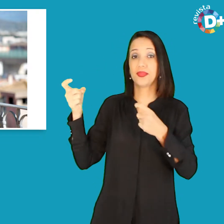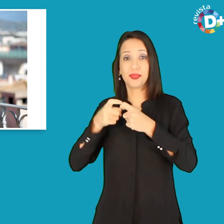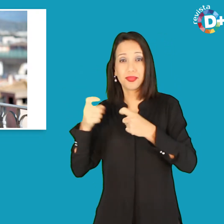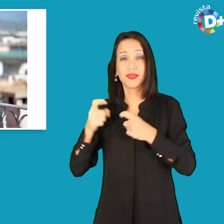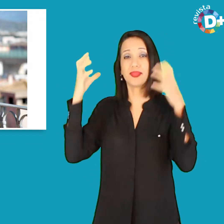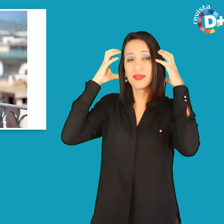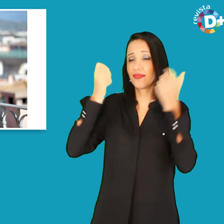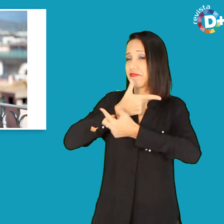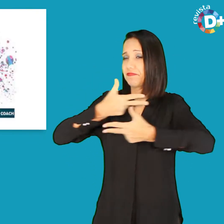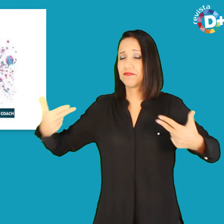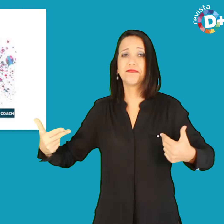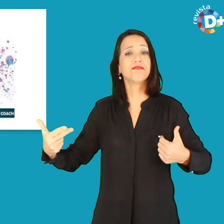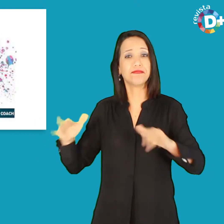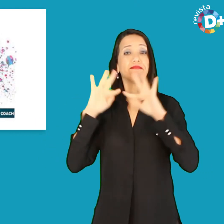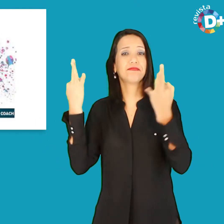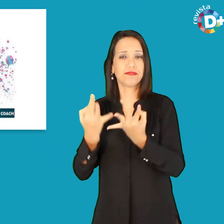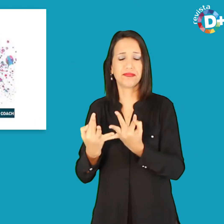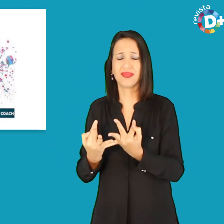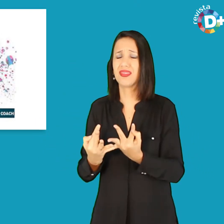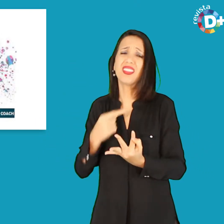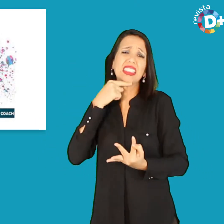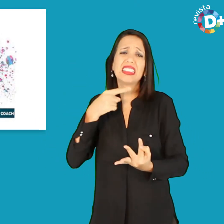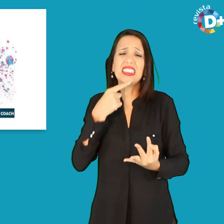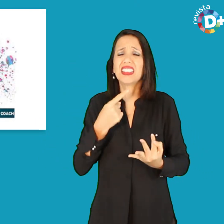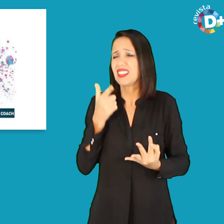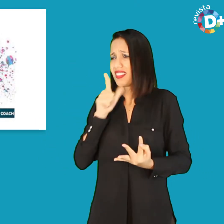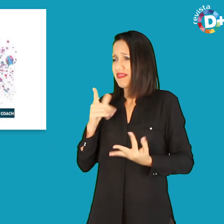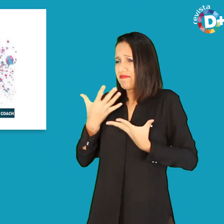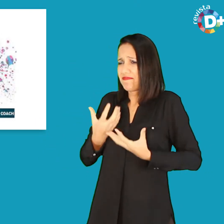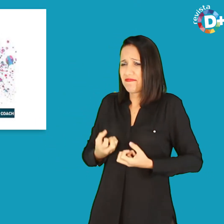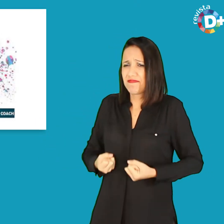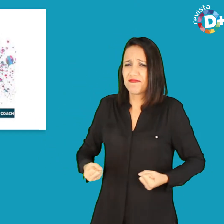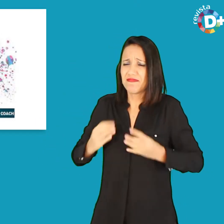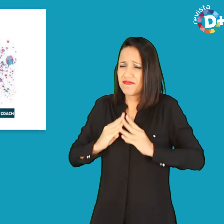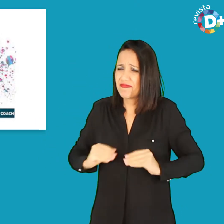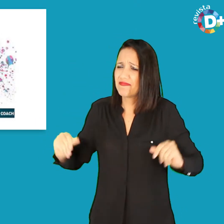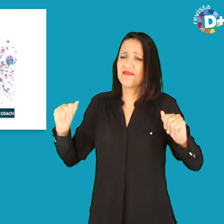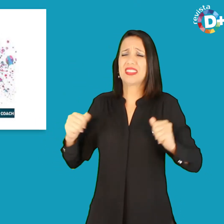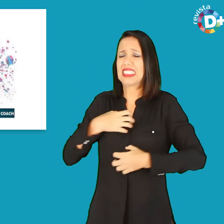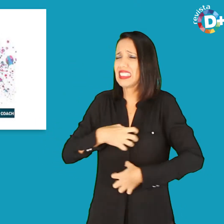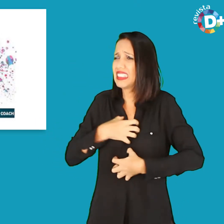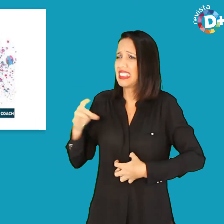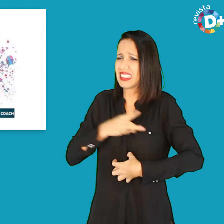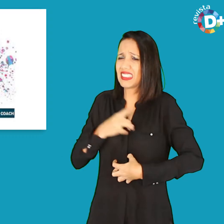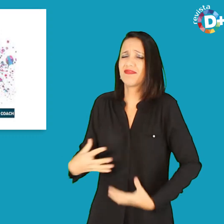mas ninguém conseguiu diminuir a angústia e medos que sentia. Desde o diagnóstico, minha vida foi